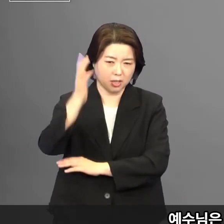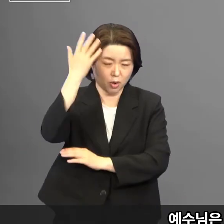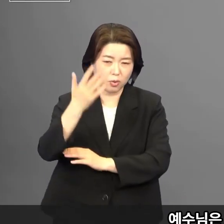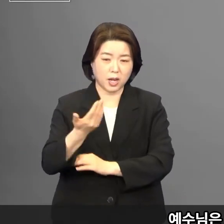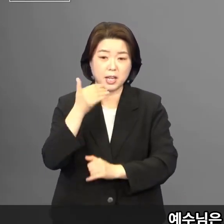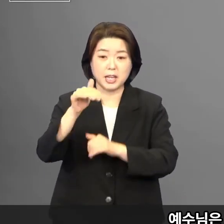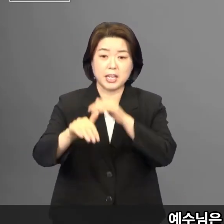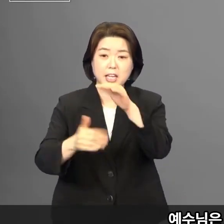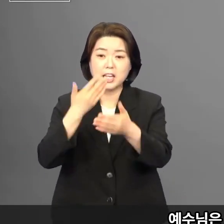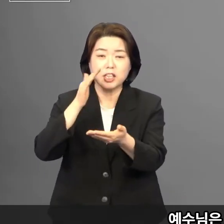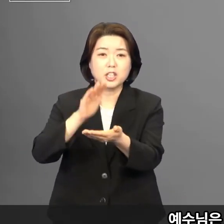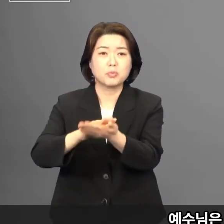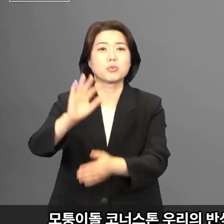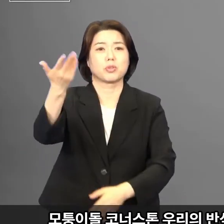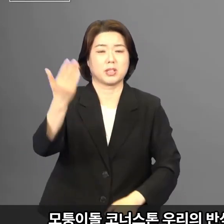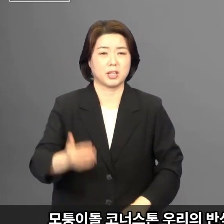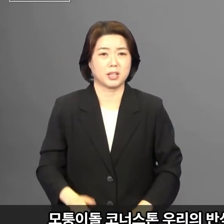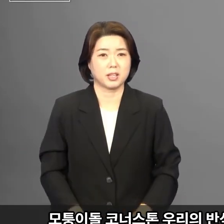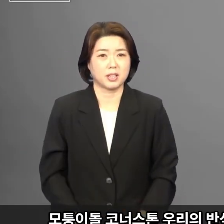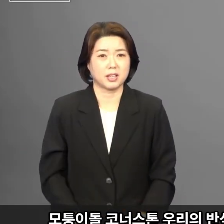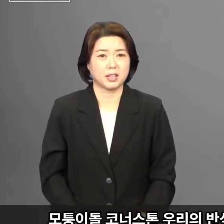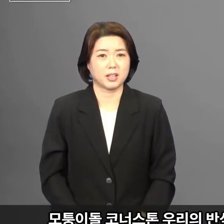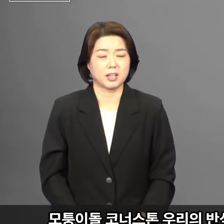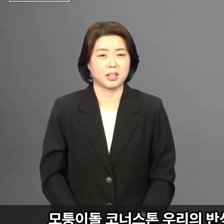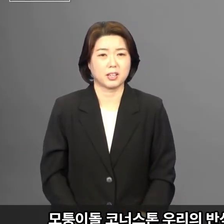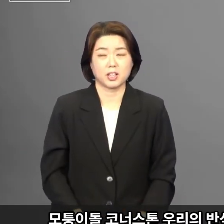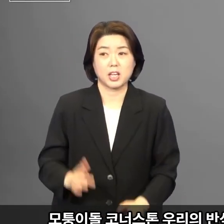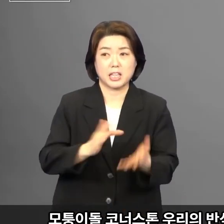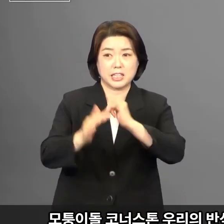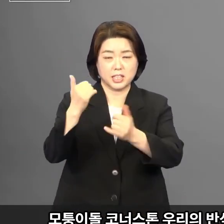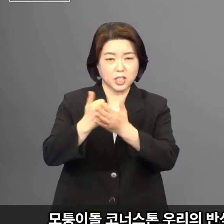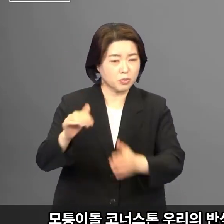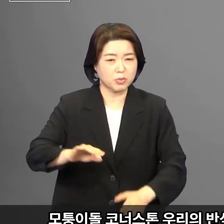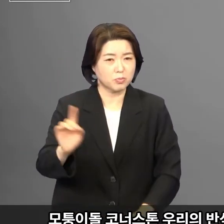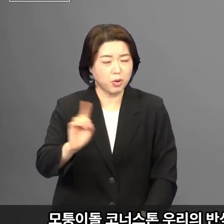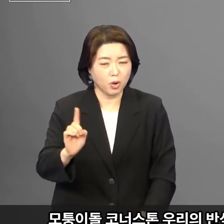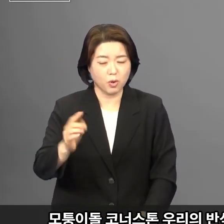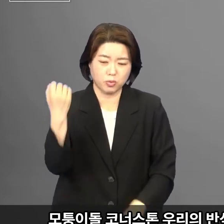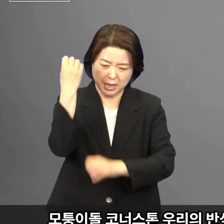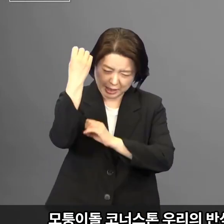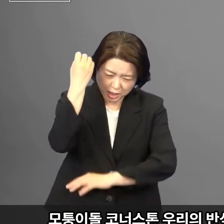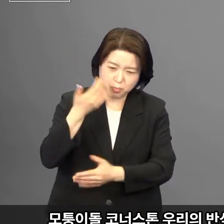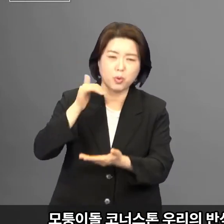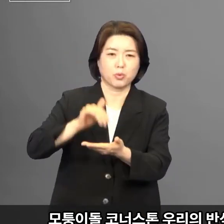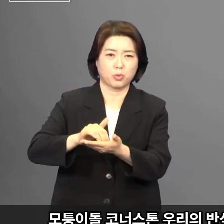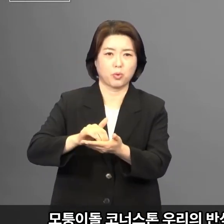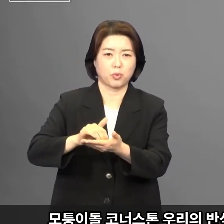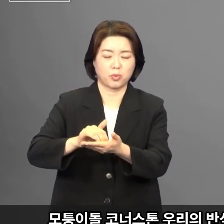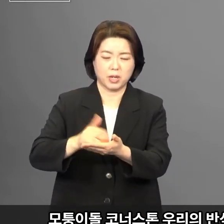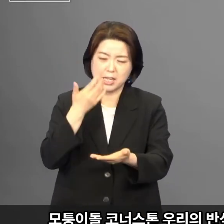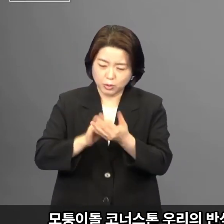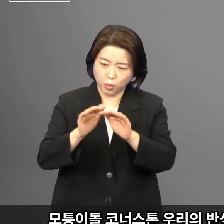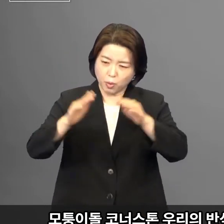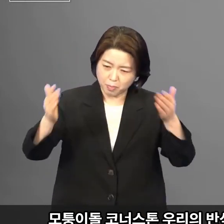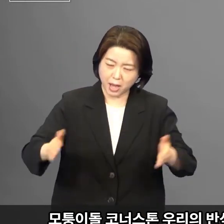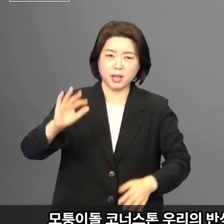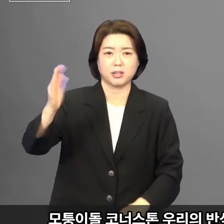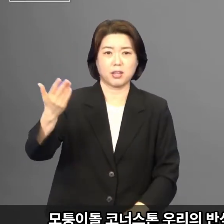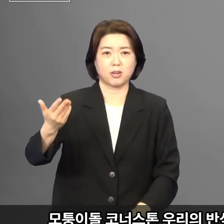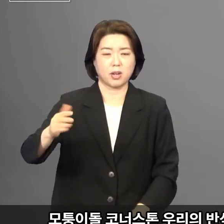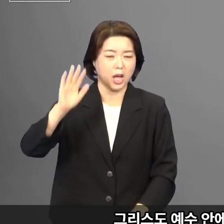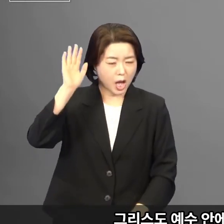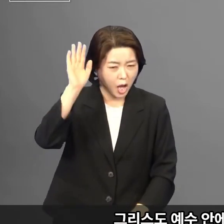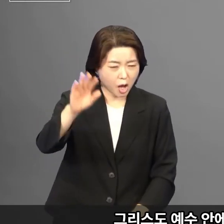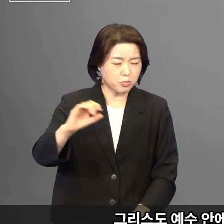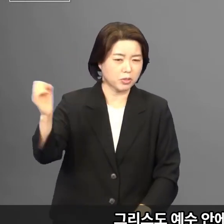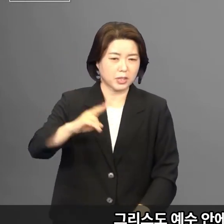것이고, 예수님은 우리의 뭡니까? 모퉁이돌, 코너스톤, 우리의 반석이 되어 다시는 정죄를